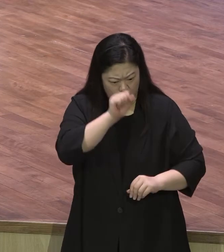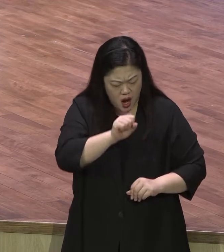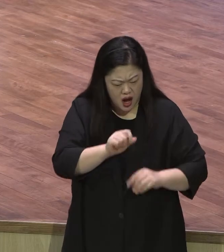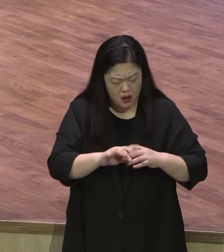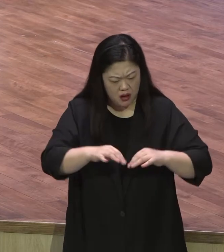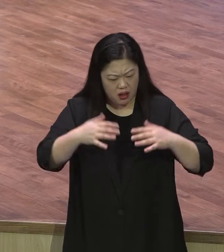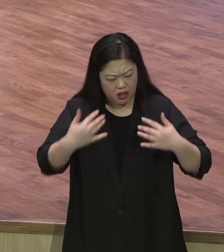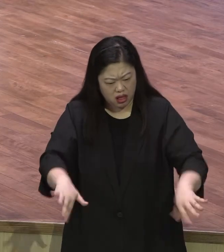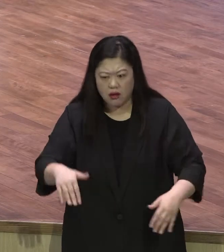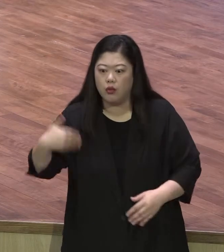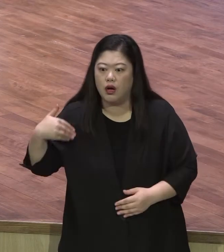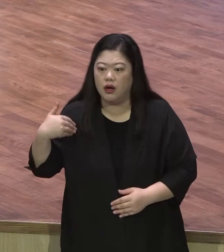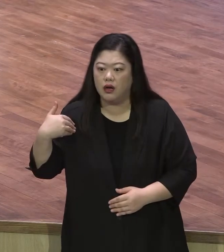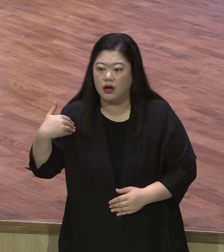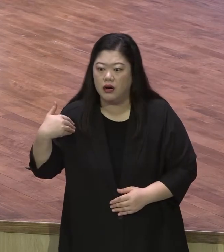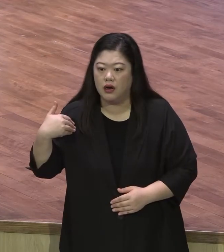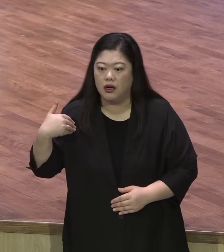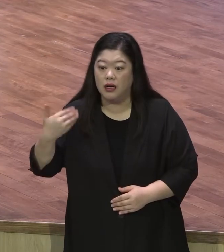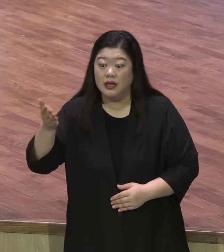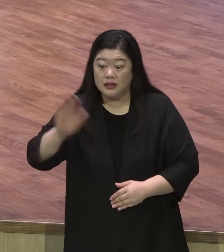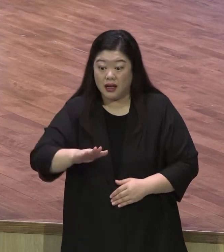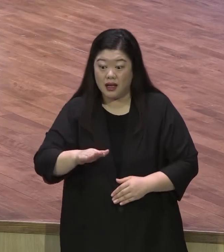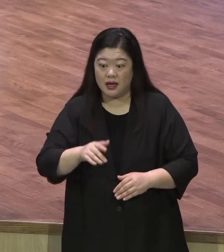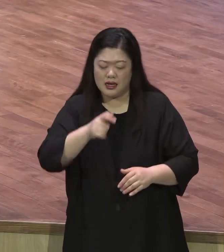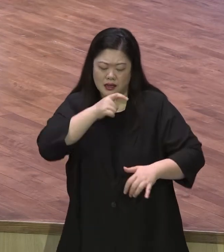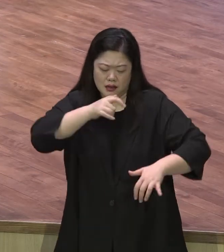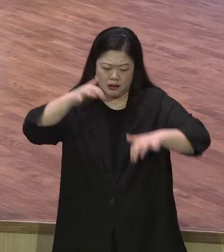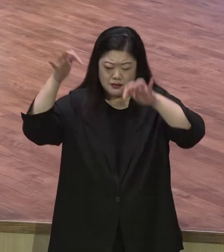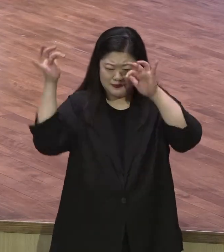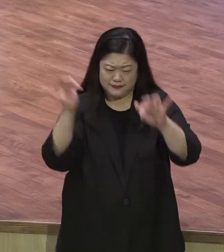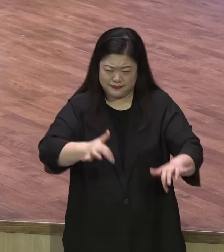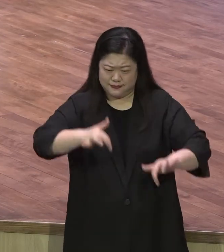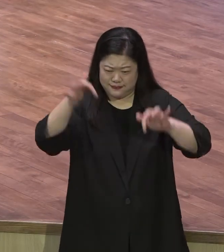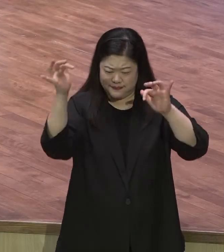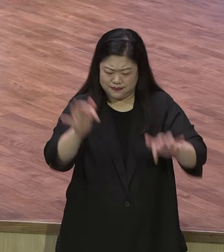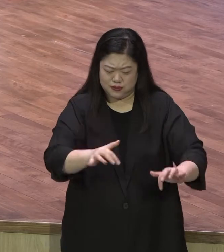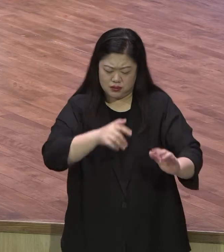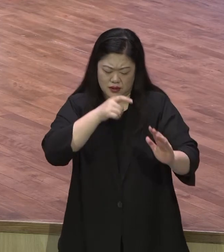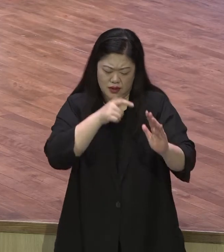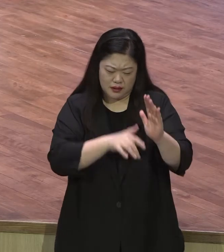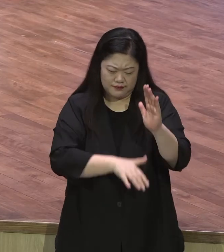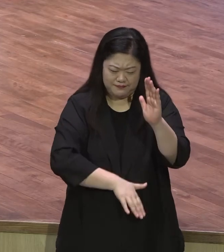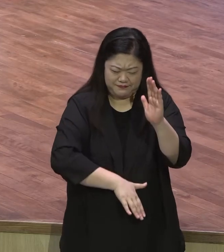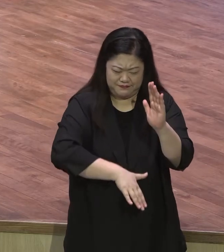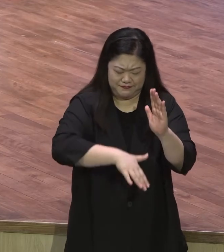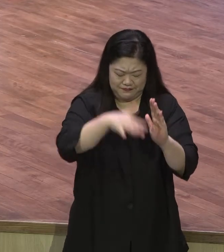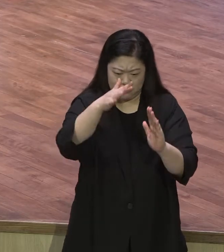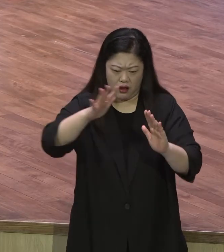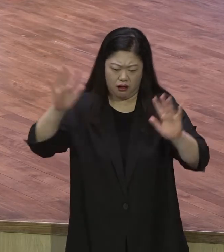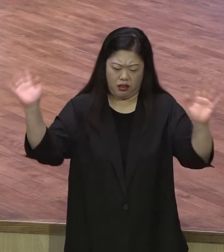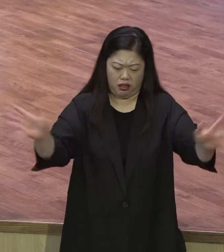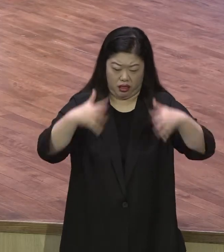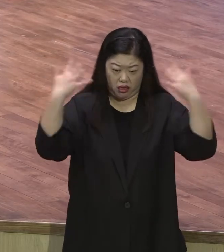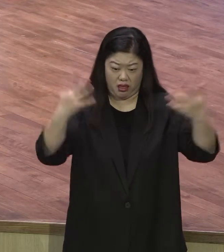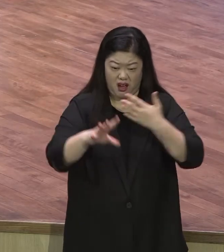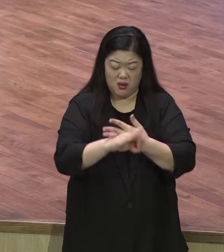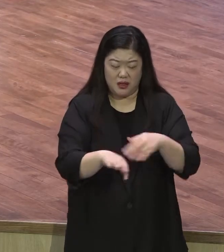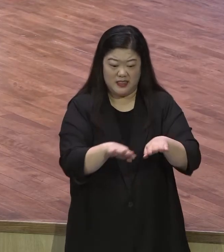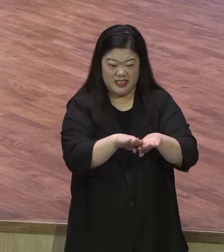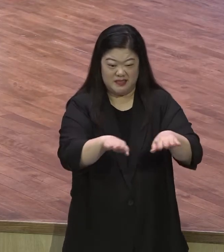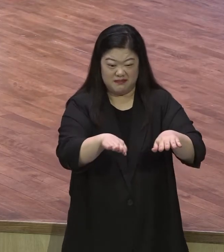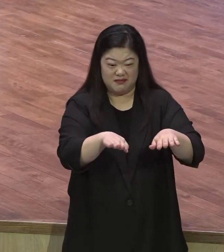드러나느냐 본문 25절에 예수님께서 비가 내리고 창수가 나고 바람이 불게 되면